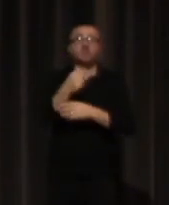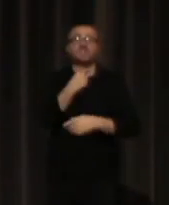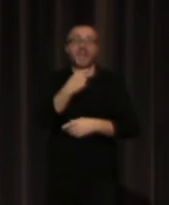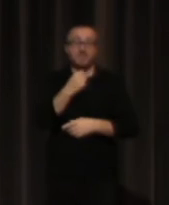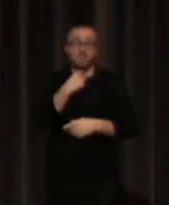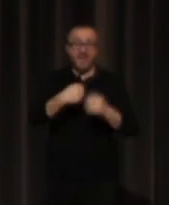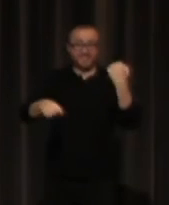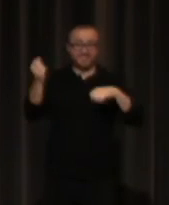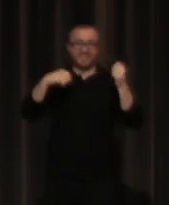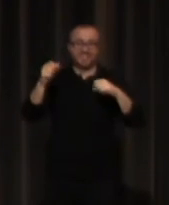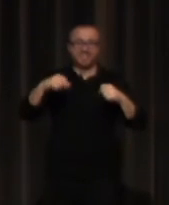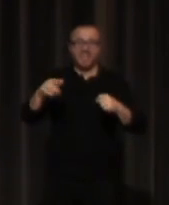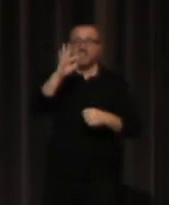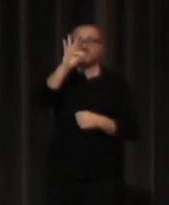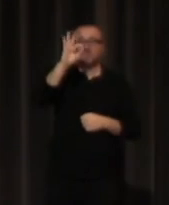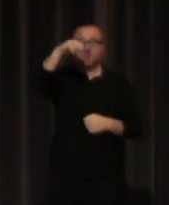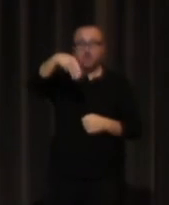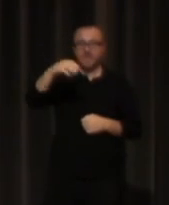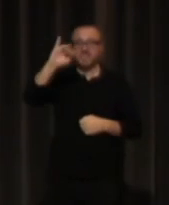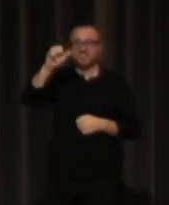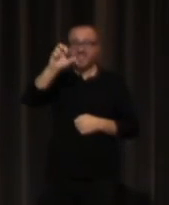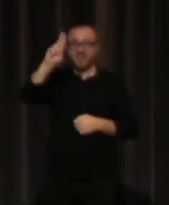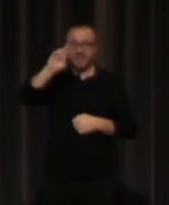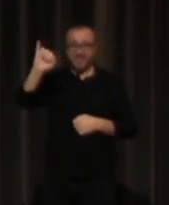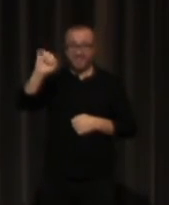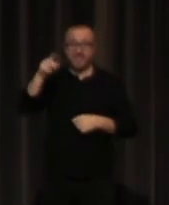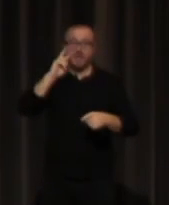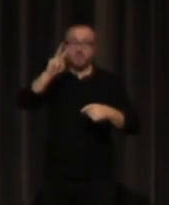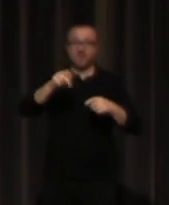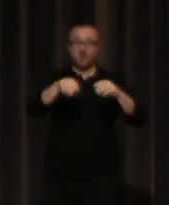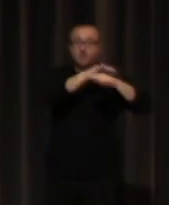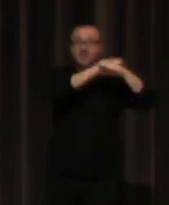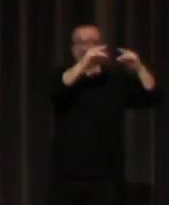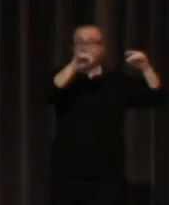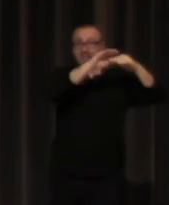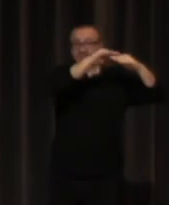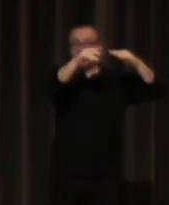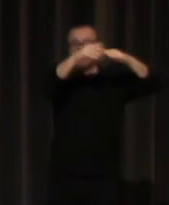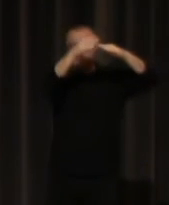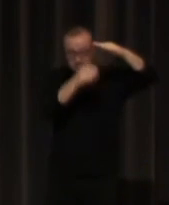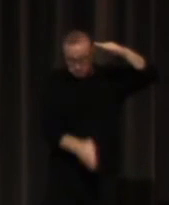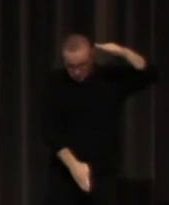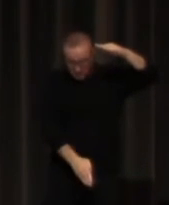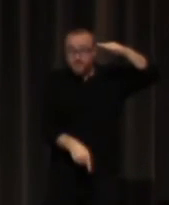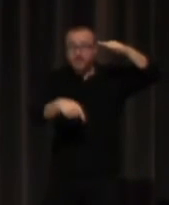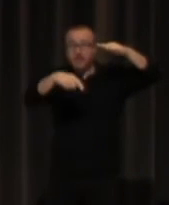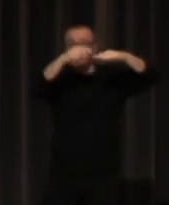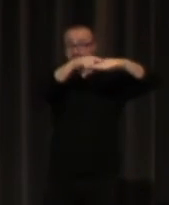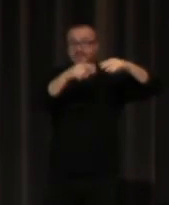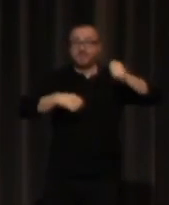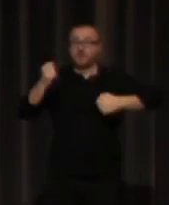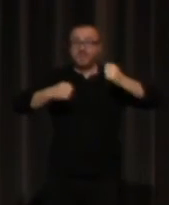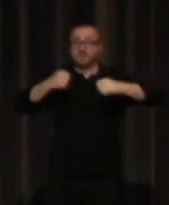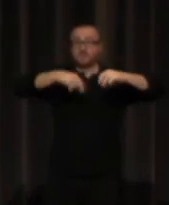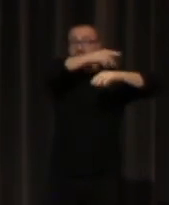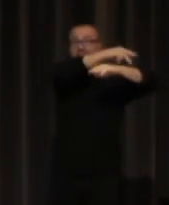a través d'un espadat, no, d'un precipici, i corren mentre encara no se n'adonen que se'ls ha acabat el